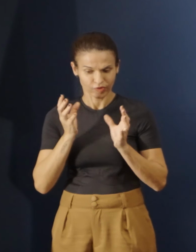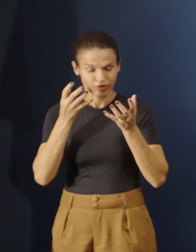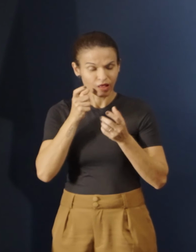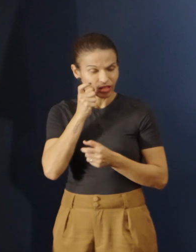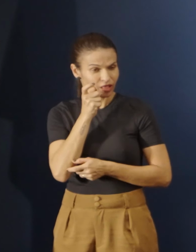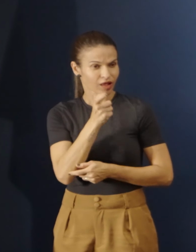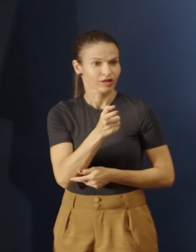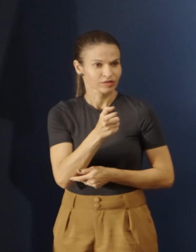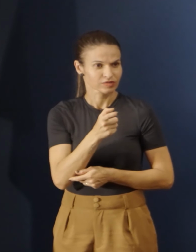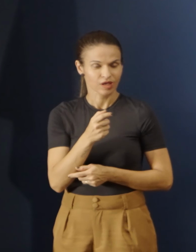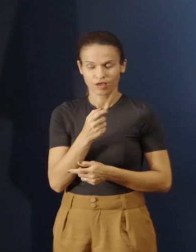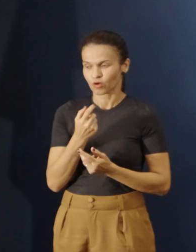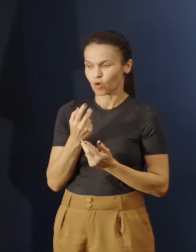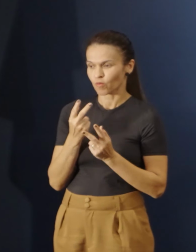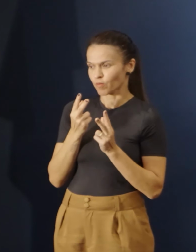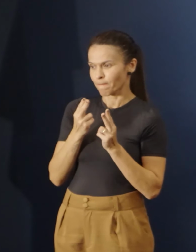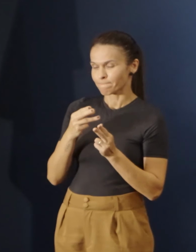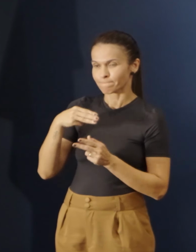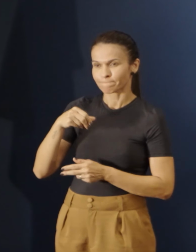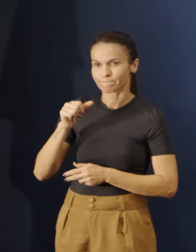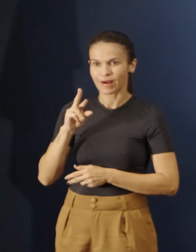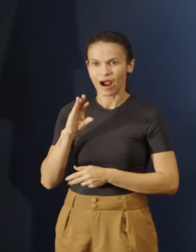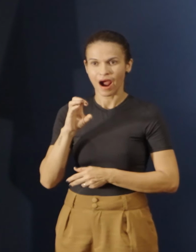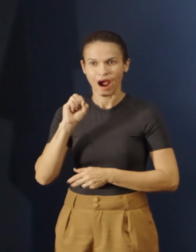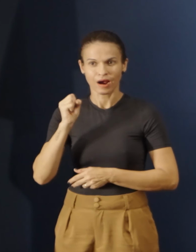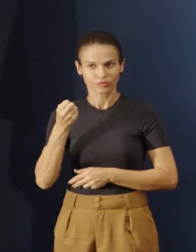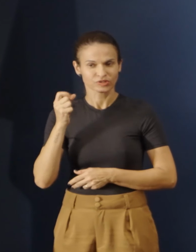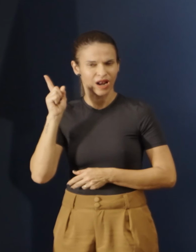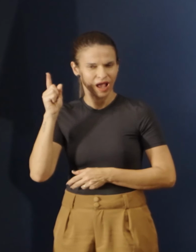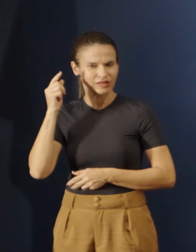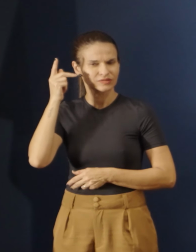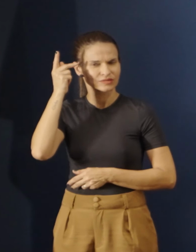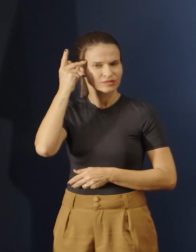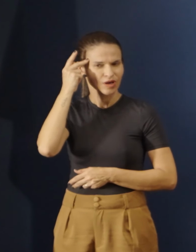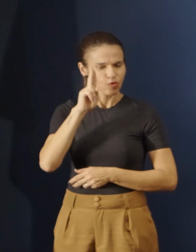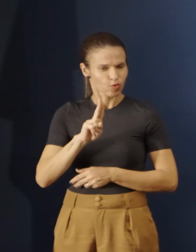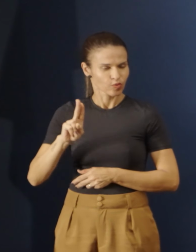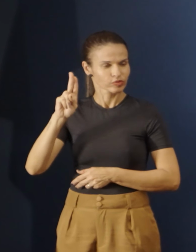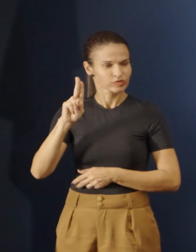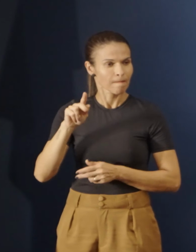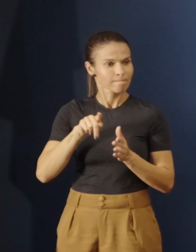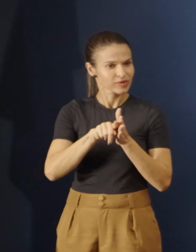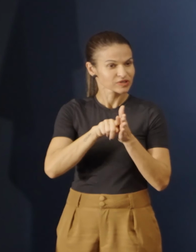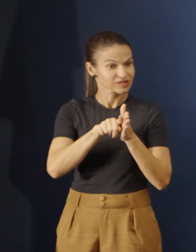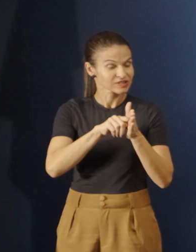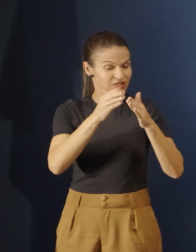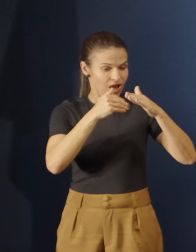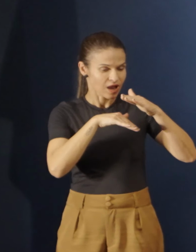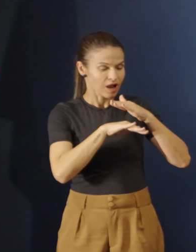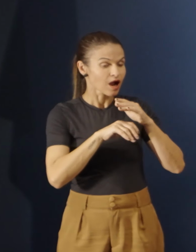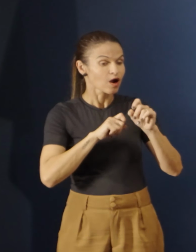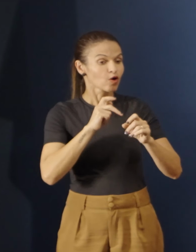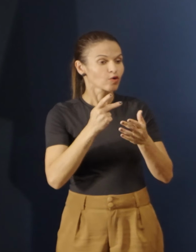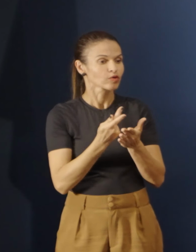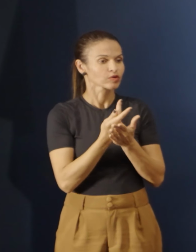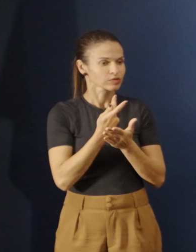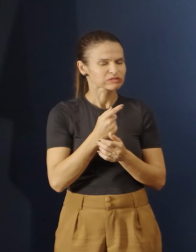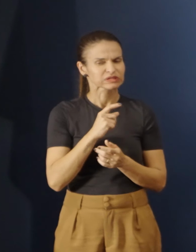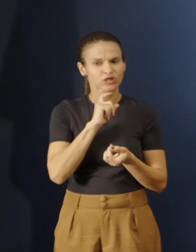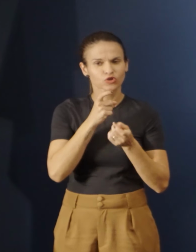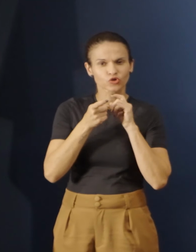interessante. Eu e o Marcos Moraes, lá da USP, né, estávamos falando sobre arquivos, pesquisa de arquivos. E aí, o que acontece? Eu andei tirando